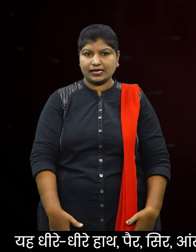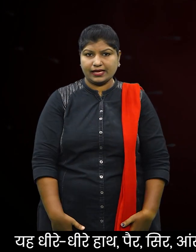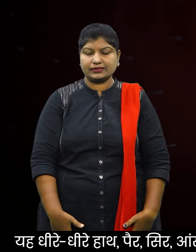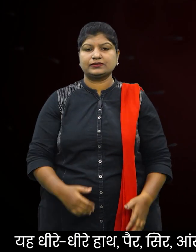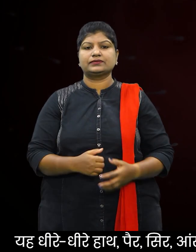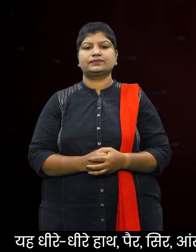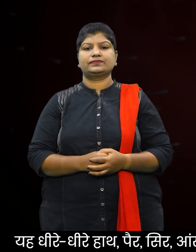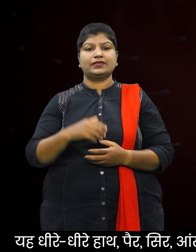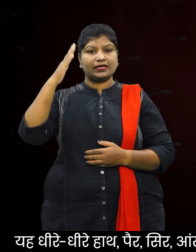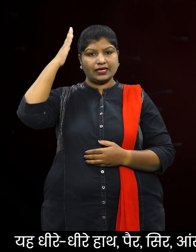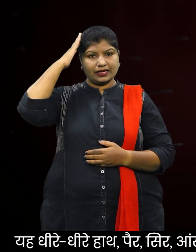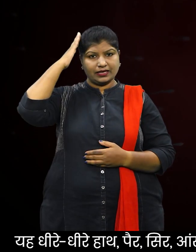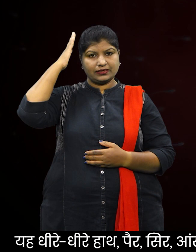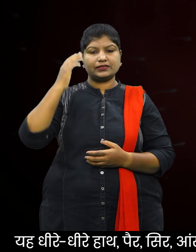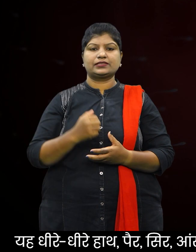का विकास करता है।